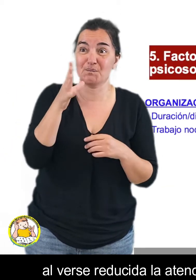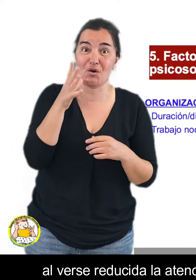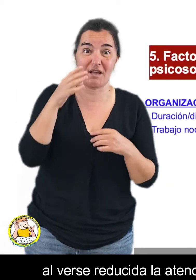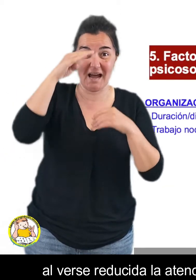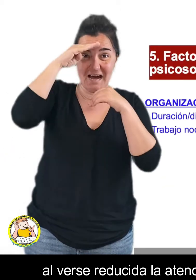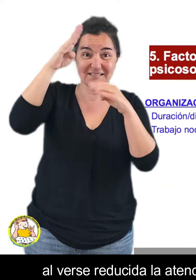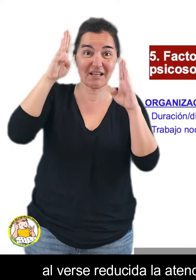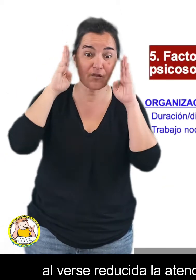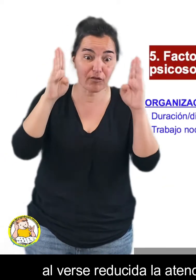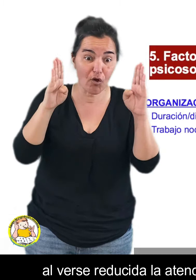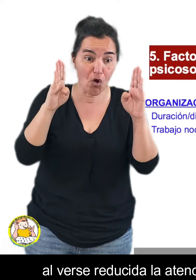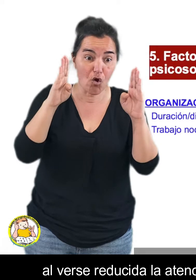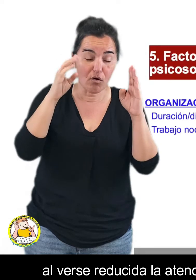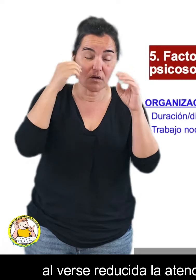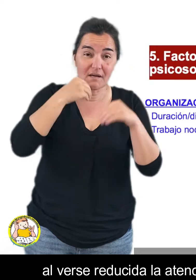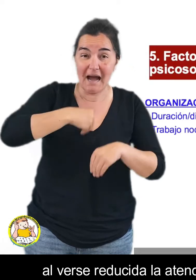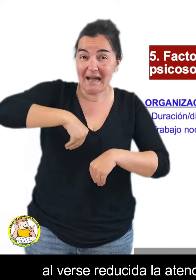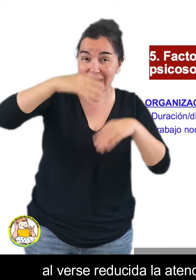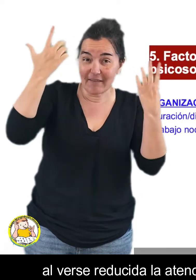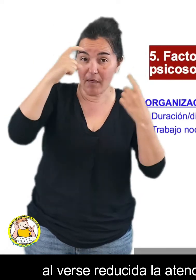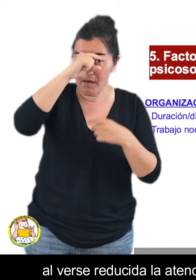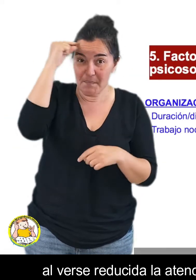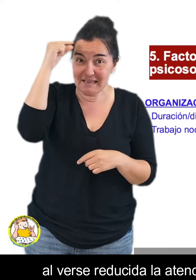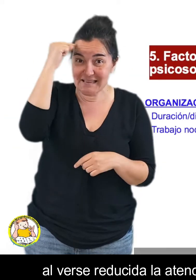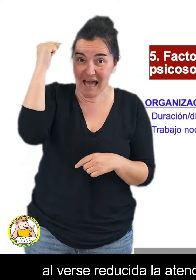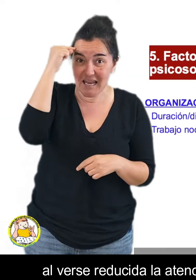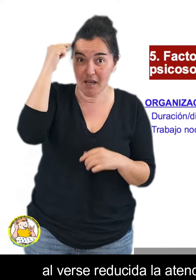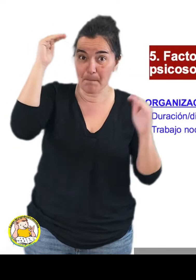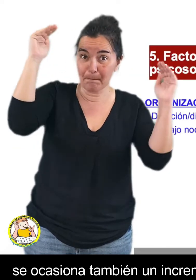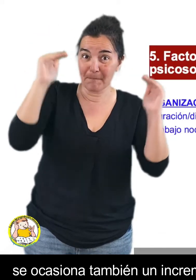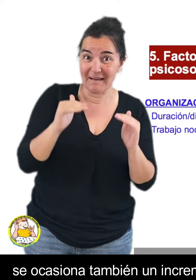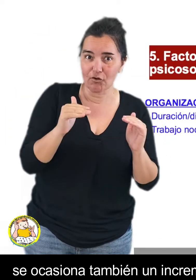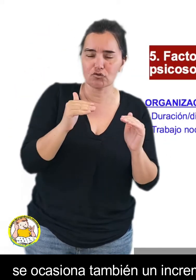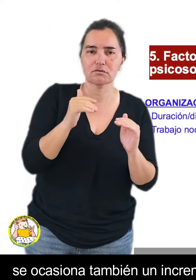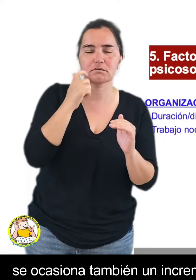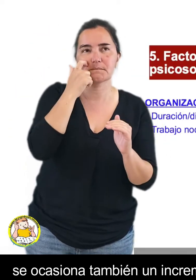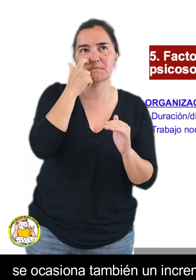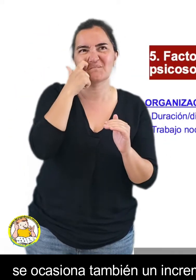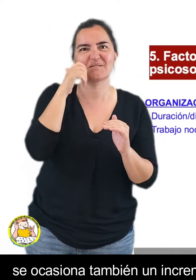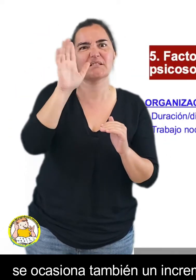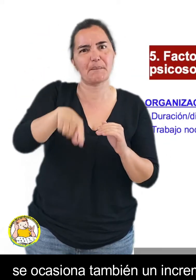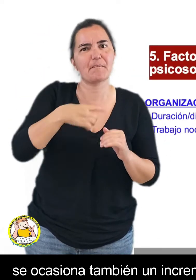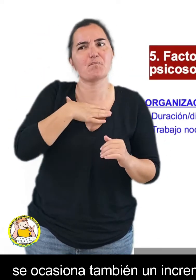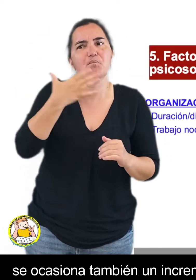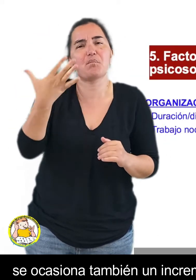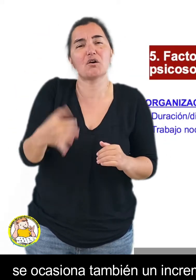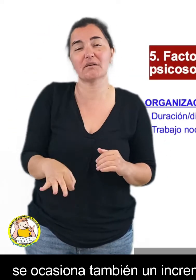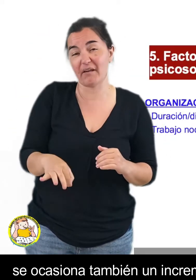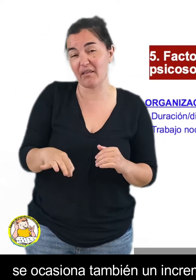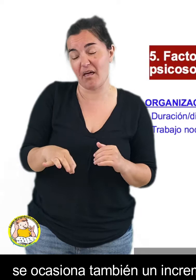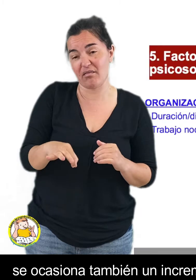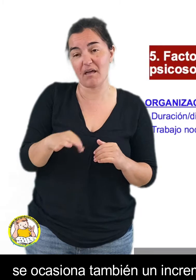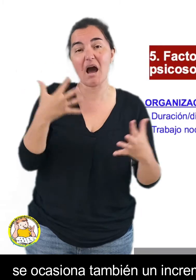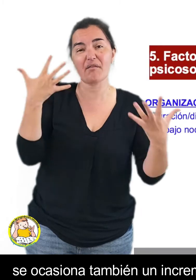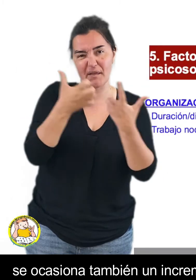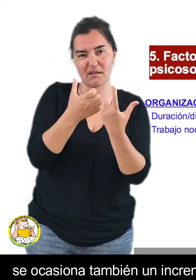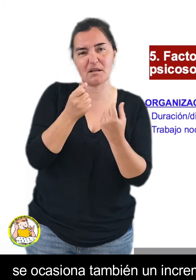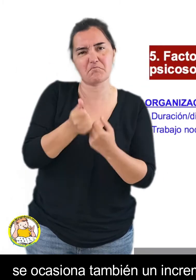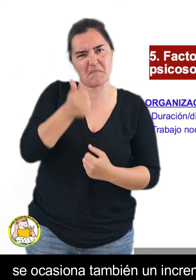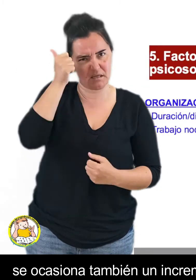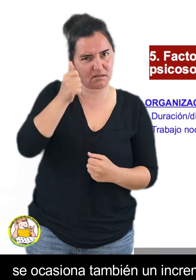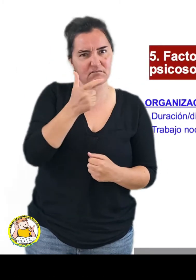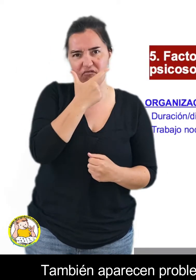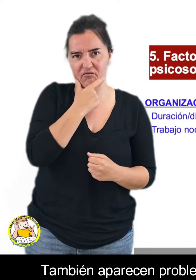Al verse reducida la atención y la agilidad mental de los trabajadores, se ocasiona también un incremento de la posibilidad de que